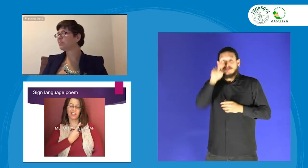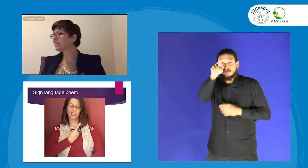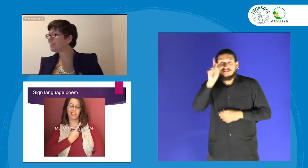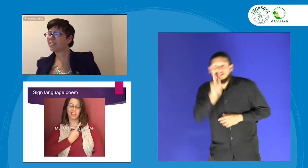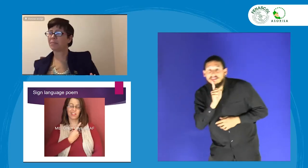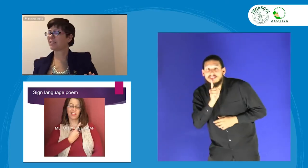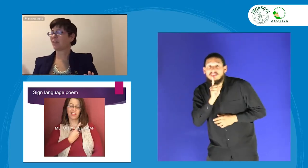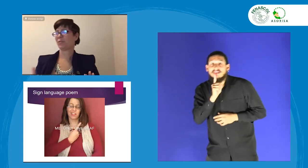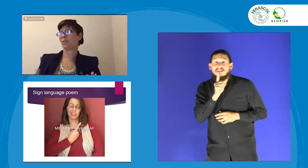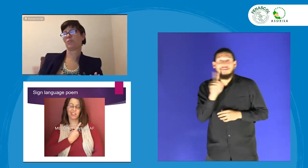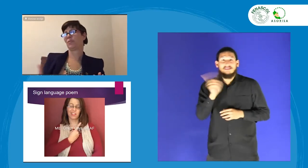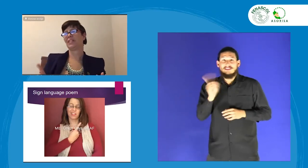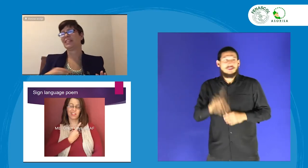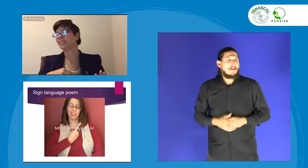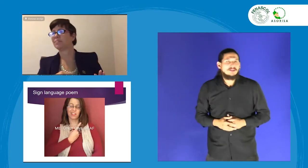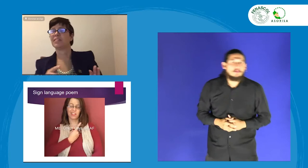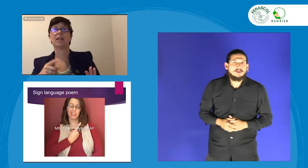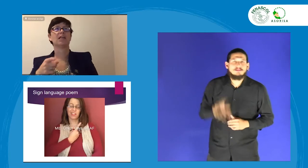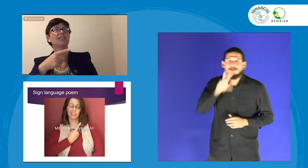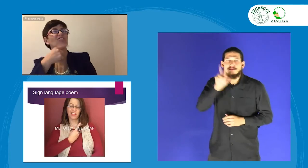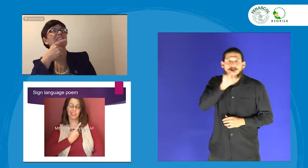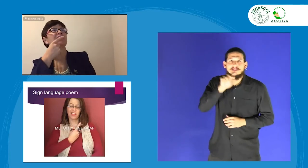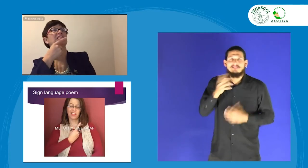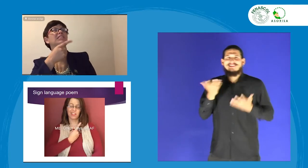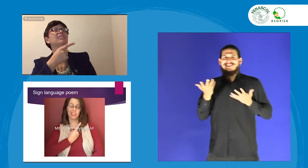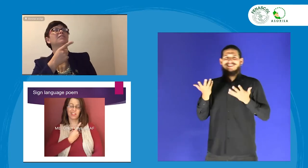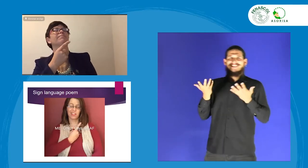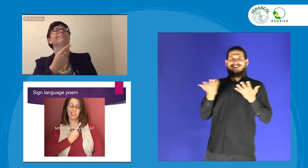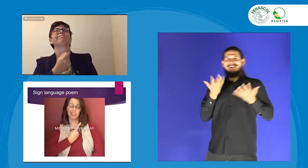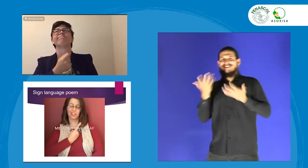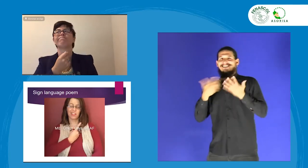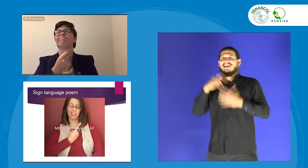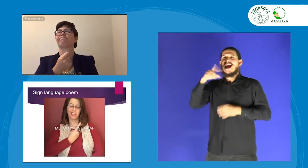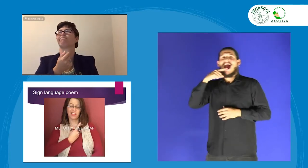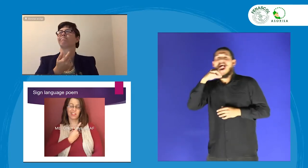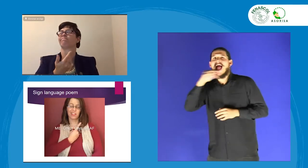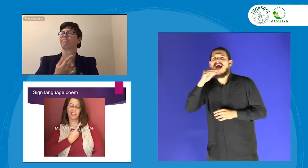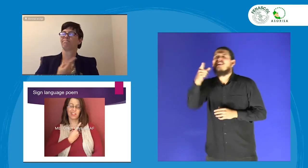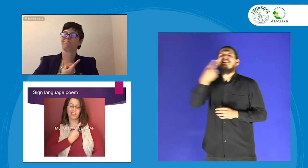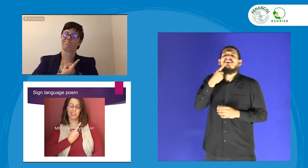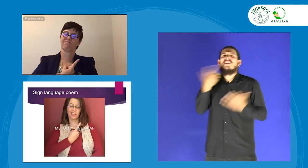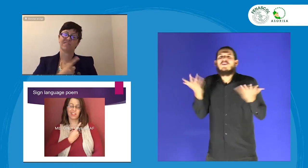Y cuando quiero encontrar una persona sorda, solo encuentro personas oyentes.